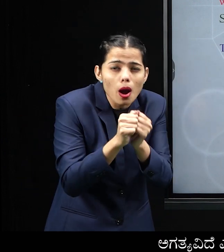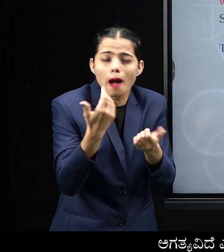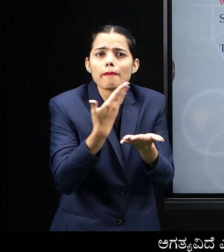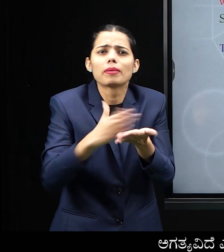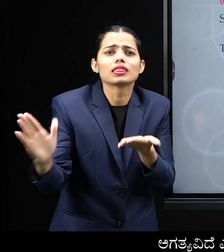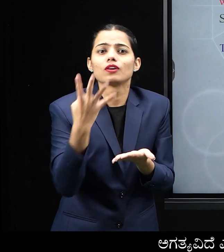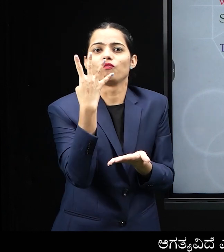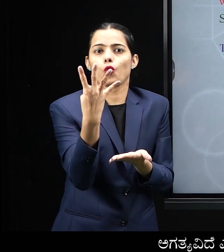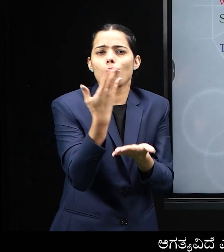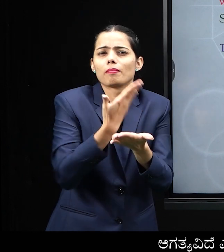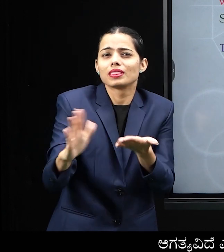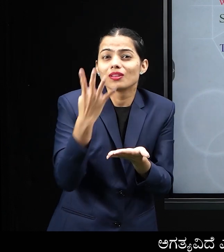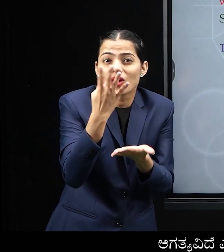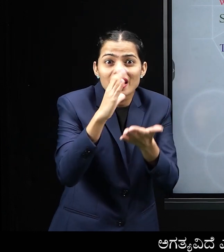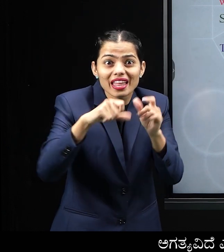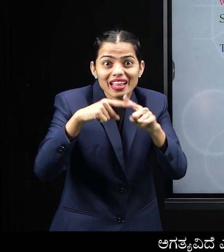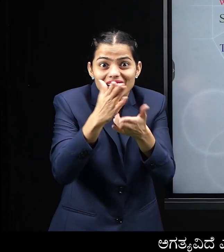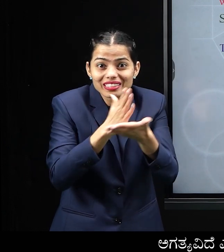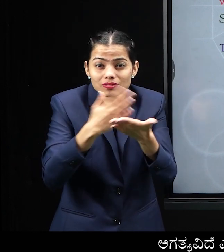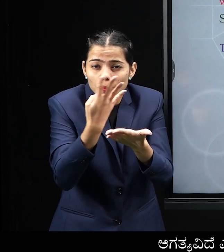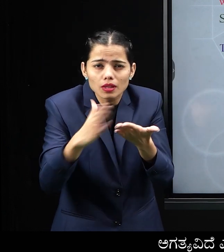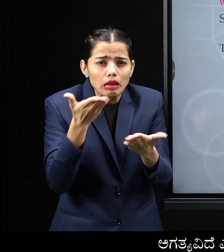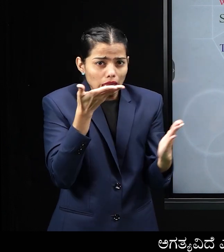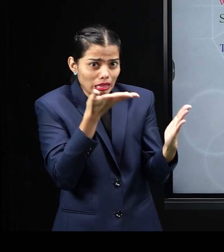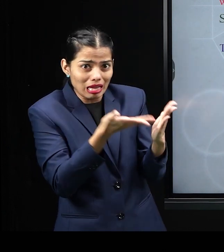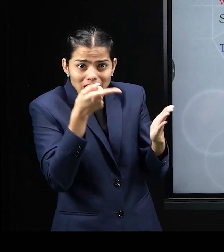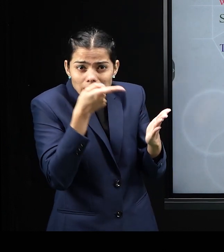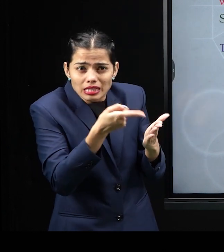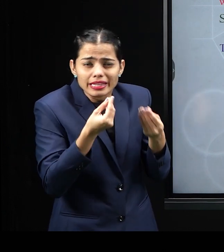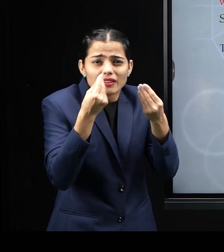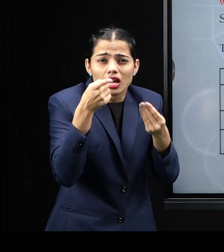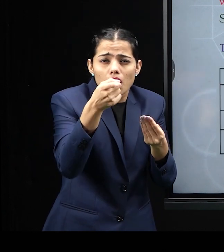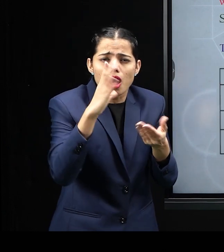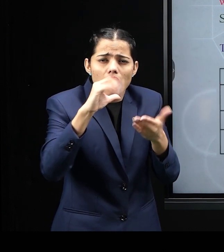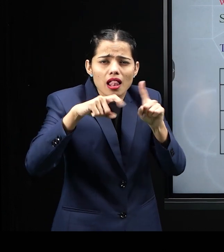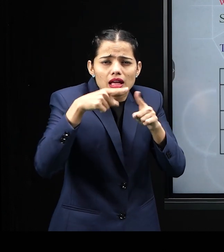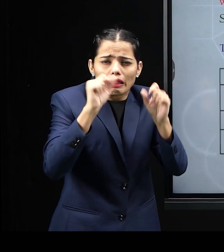ಎಂದು ನಾವು ನೋಡುತ್ತೇವೆ. ಈ ಕೇಕ್ ವಿತರಣೆಯನ್ನು ಈ ಕೆಳಗಿನಂತೆ ಅರ್ಥೈಸಿಕೊಳ್ಳಬಹುದು.